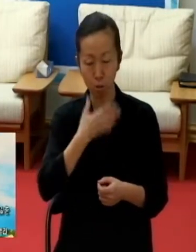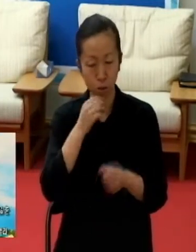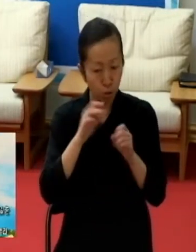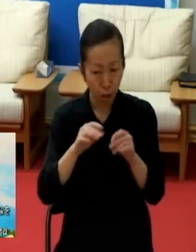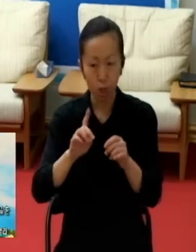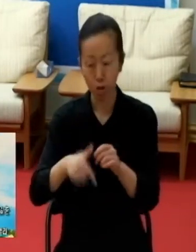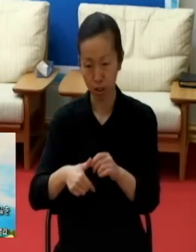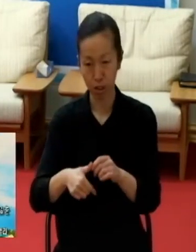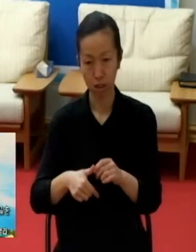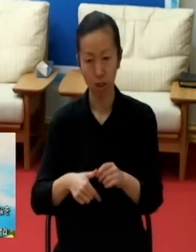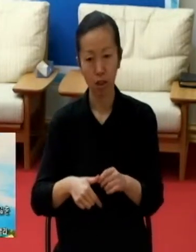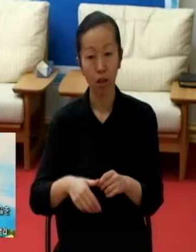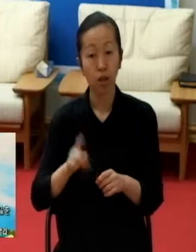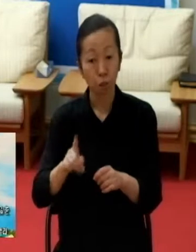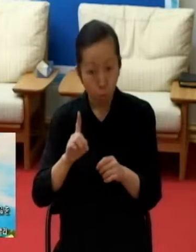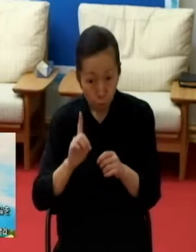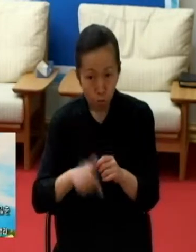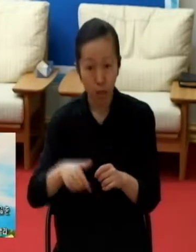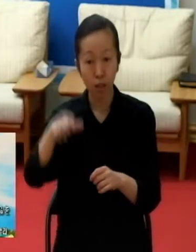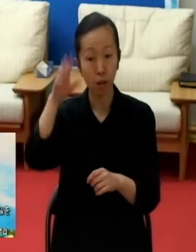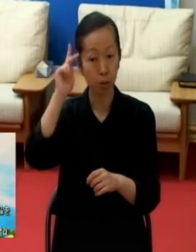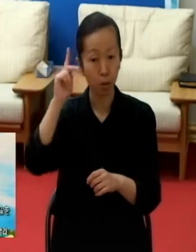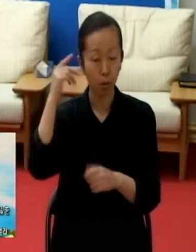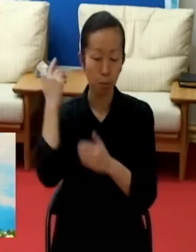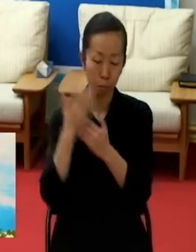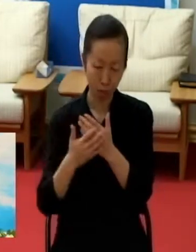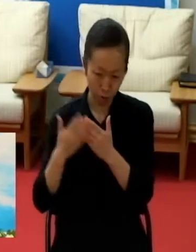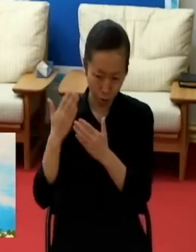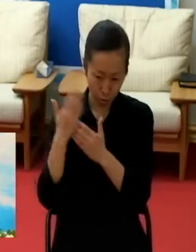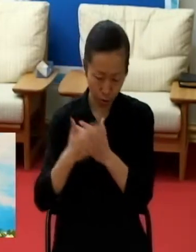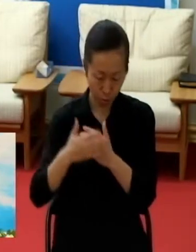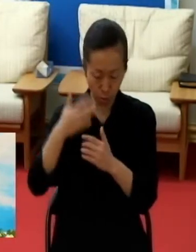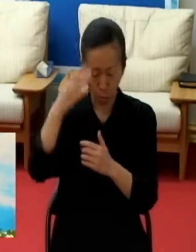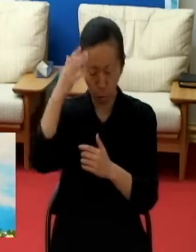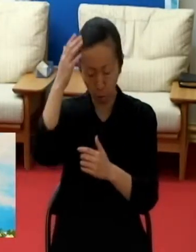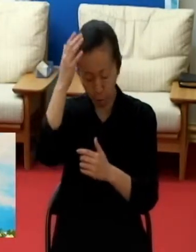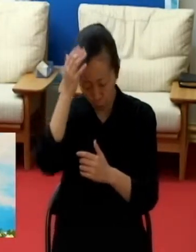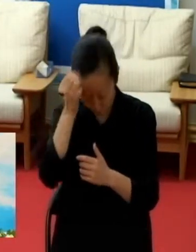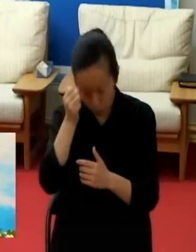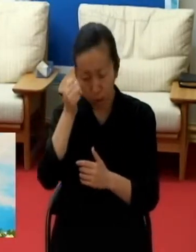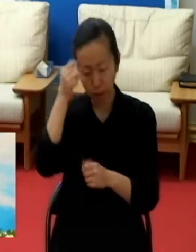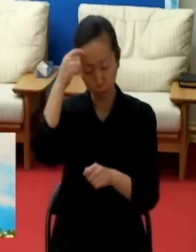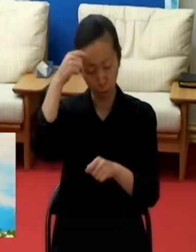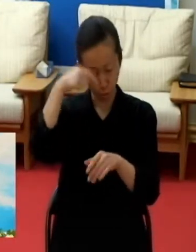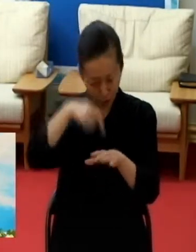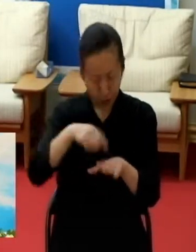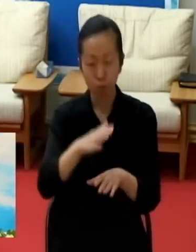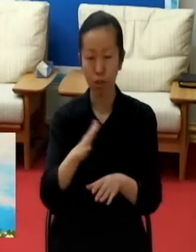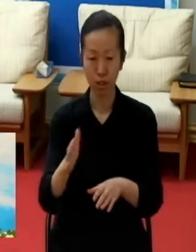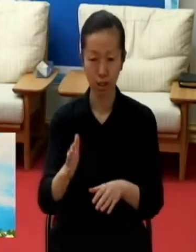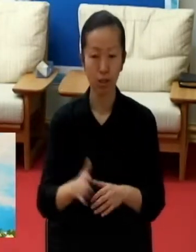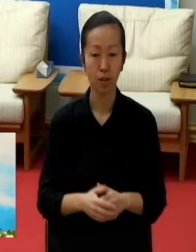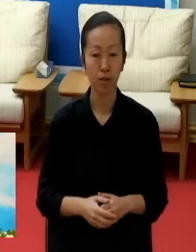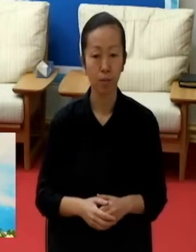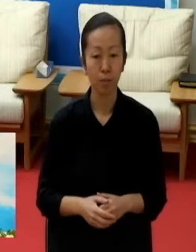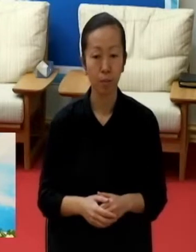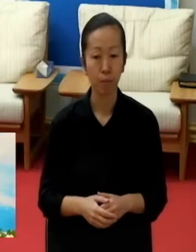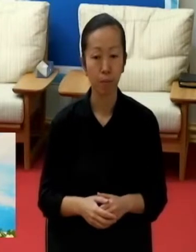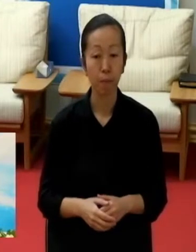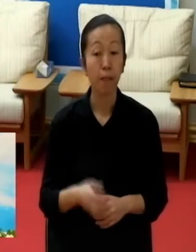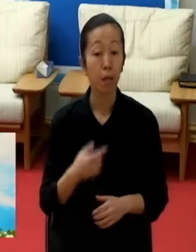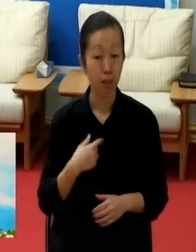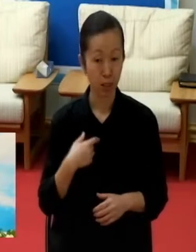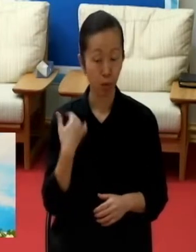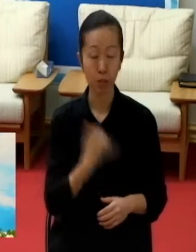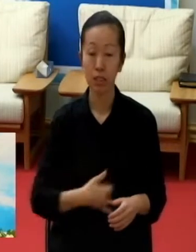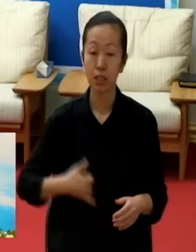은혜를 기억하시기 바랍니다. その時、神様の恵みを覚えてください。 나의 인생을 바꾸는 영원한 흔적이 될 것입니다.